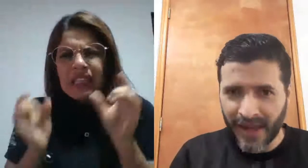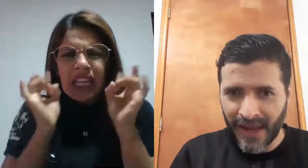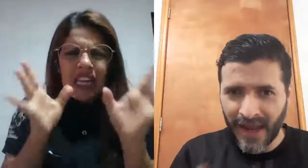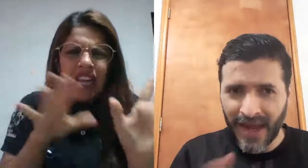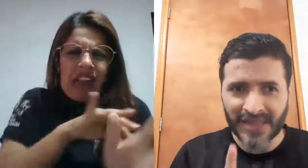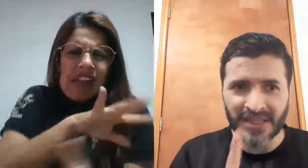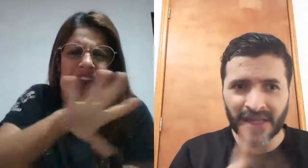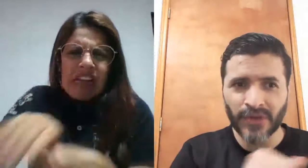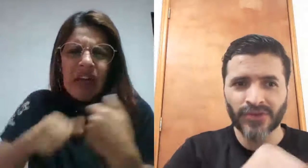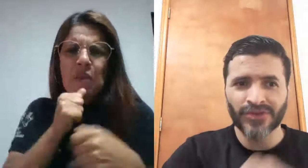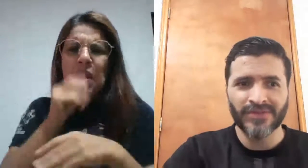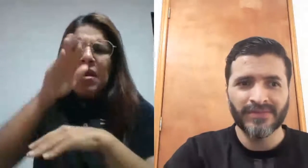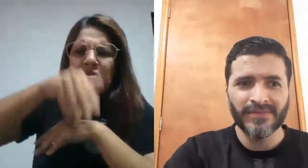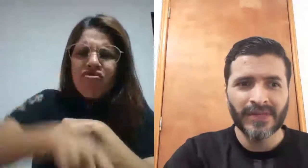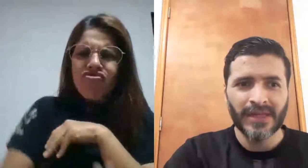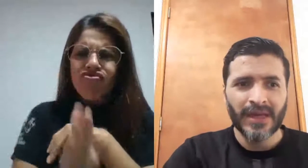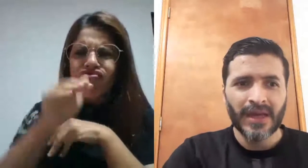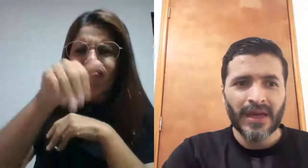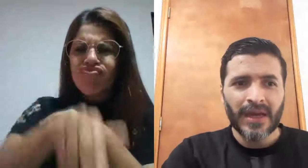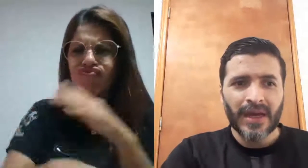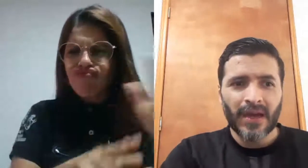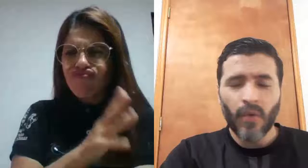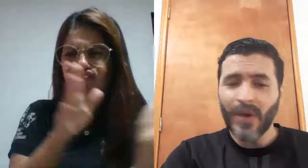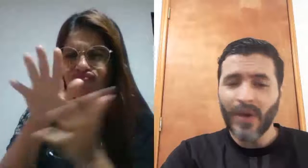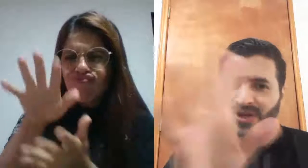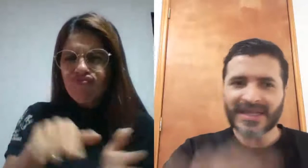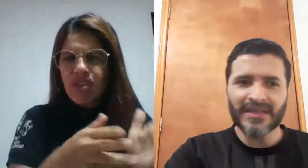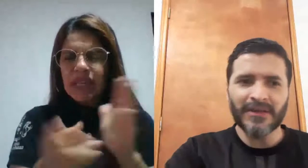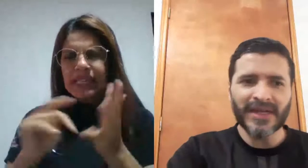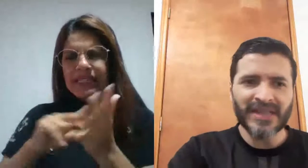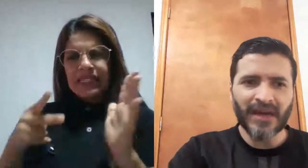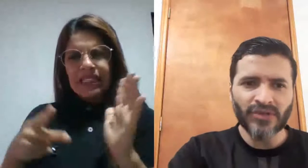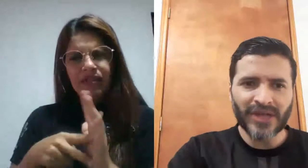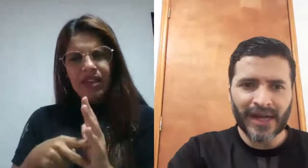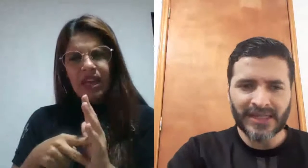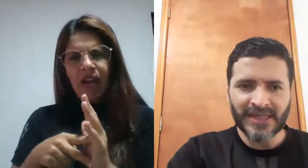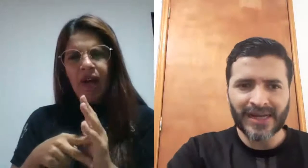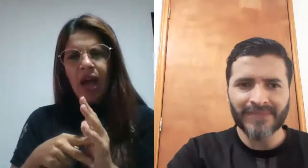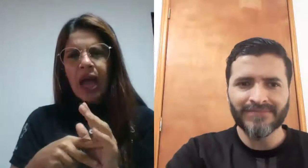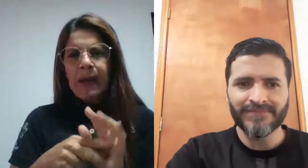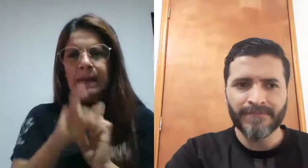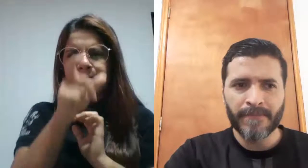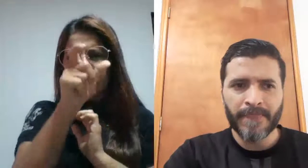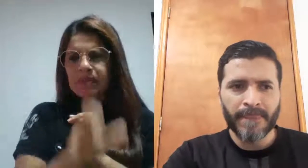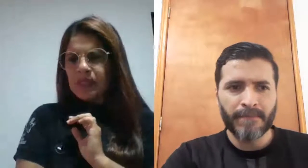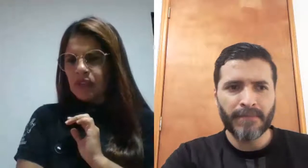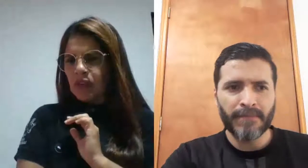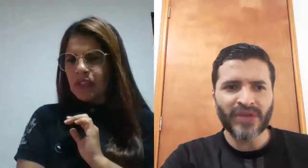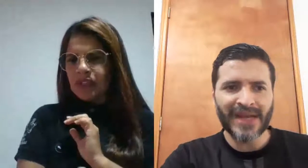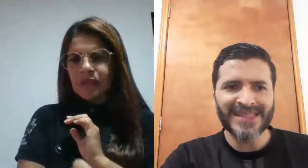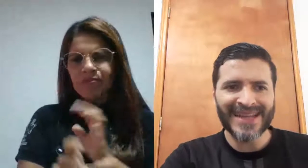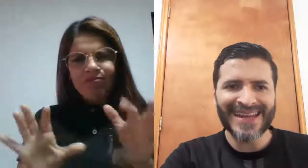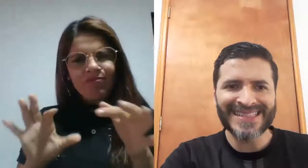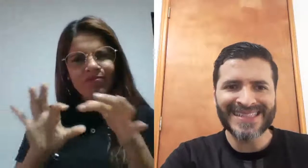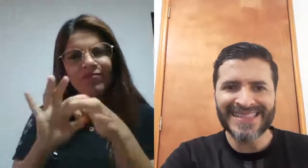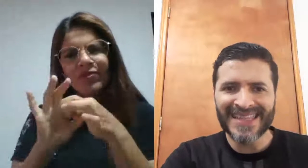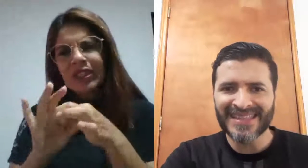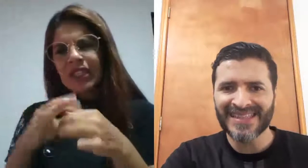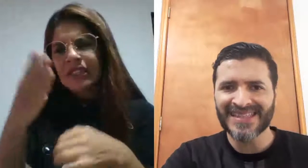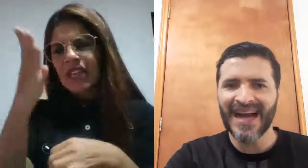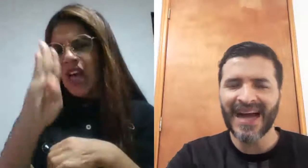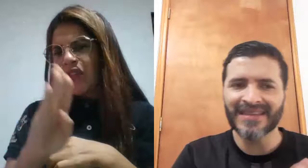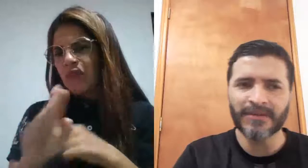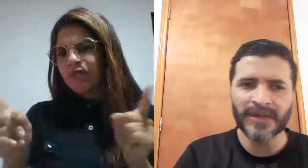del hombre hacia Dios. ¿Cuáles son las actividades que vamos a realizar? Vamos a realizar